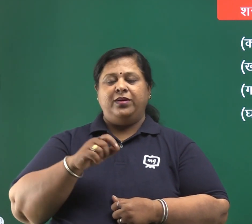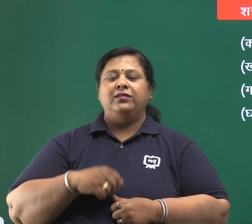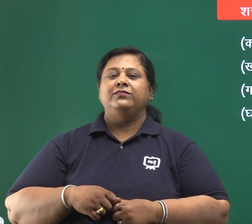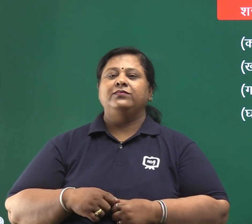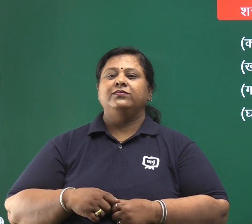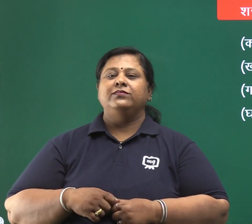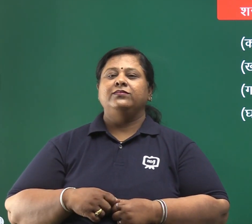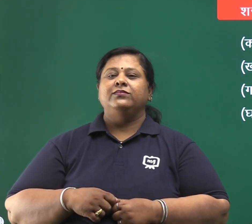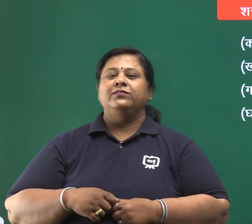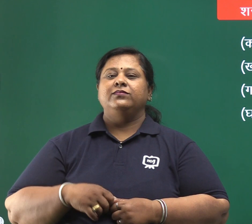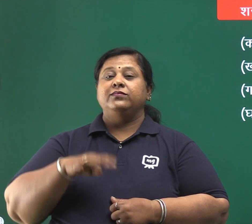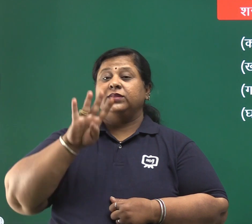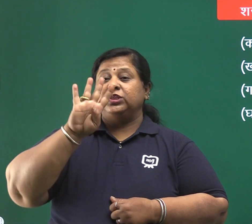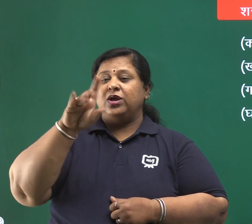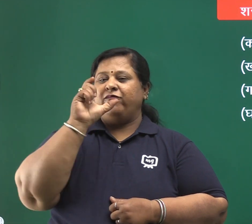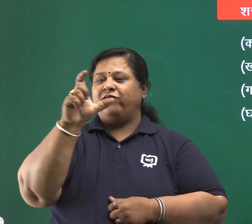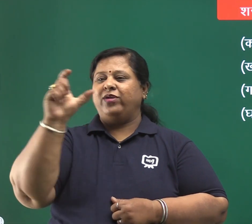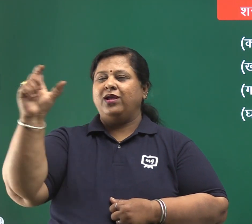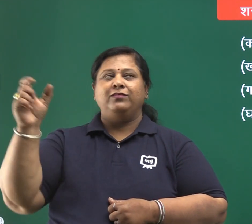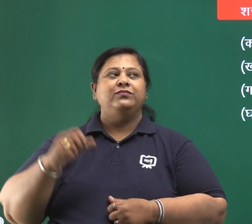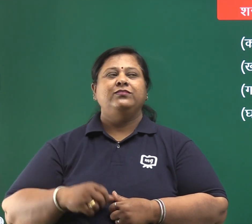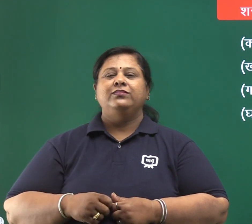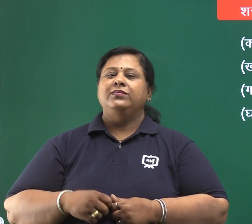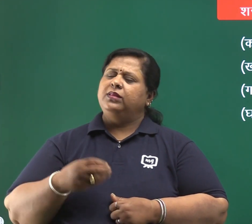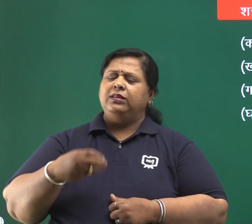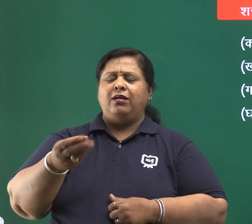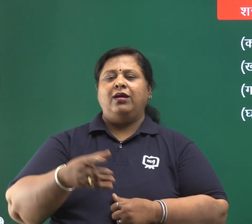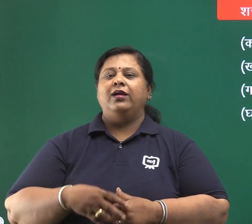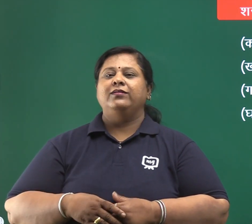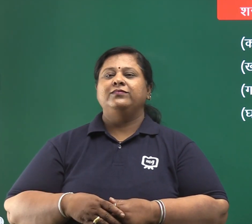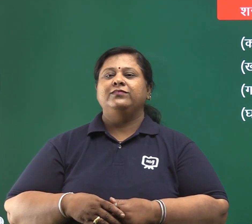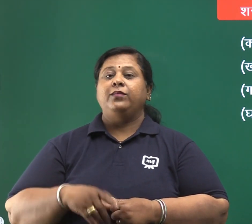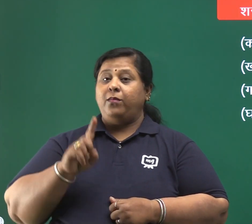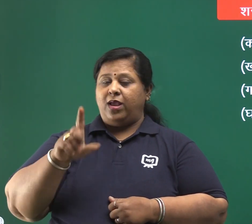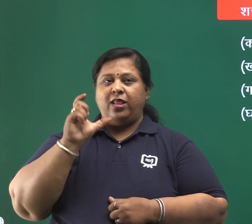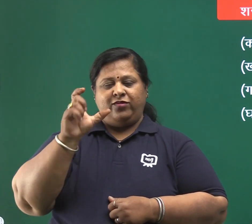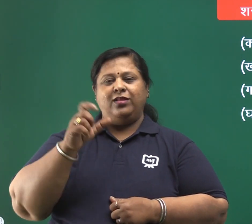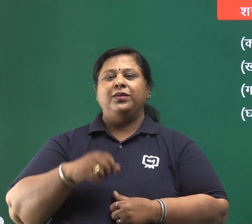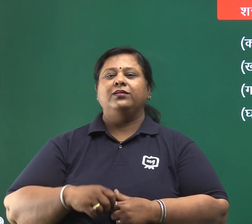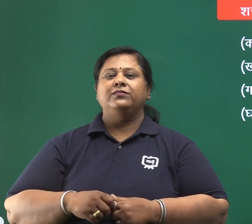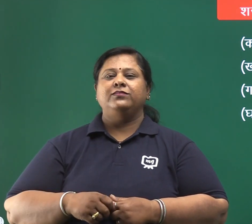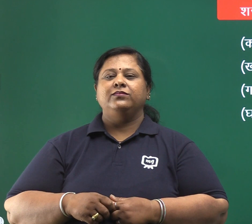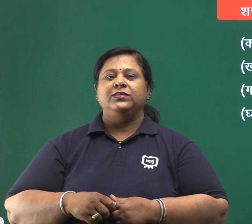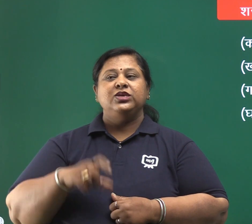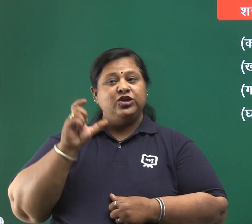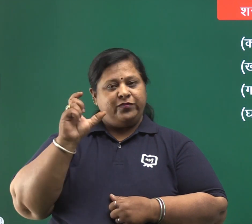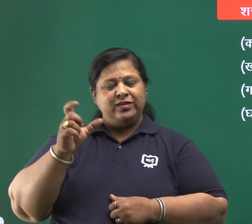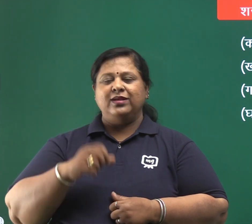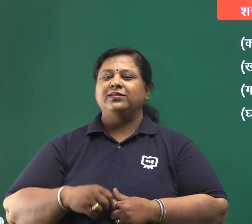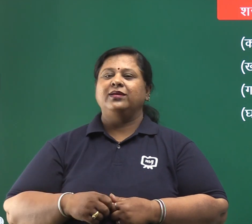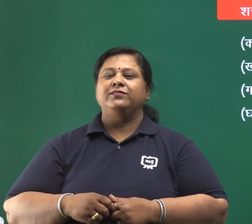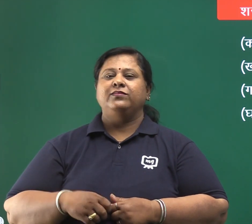पर 4 विकल्प दिए गए हैं। पहला विकल्प है शिव प्रसाद